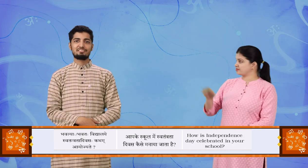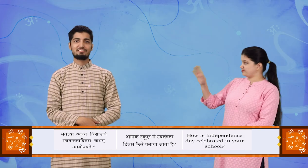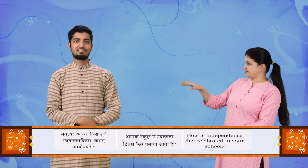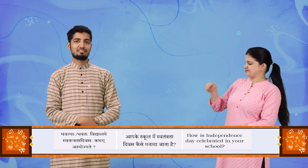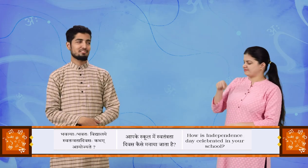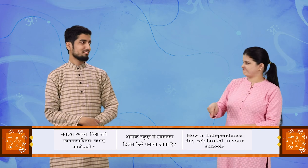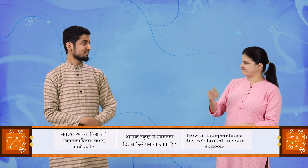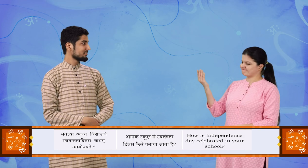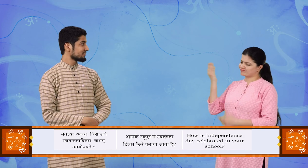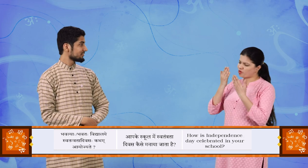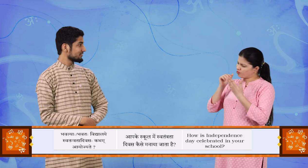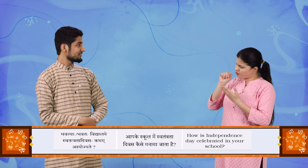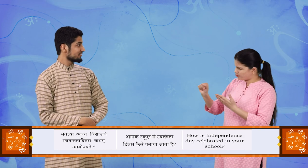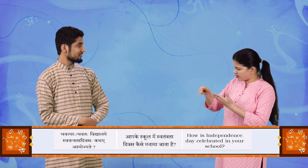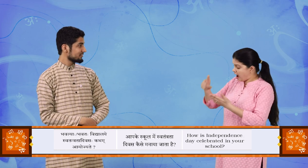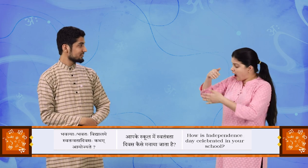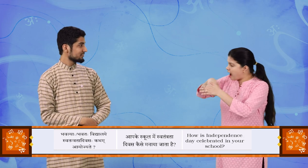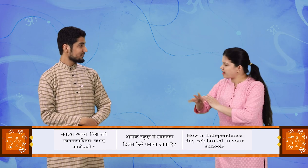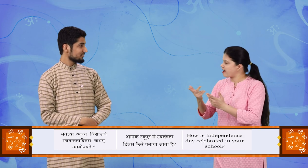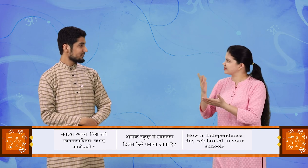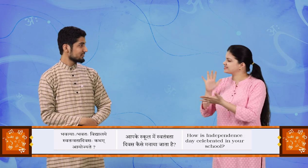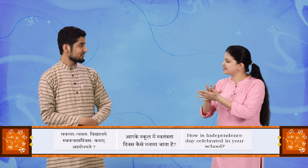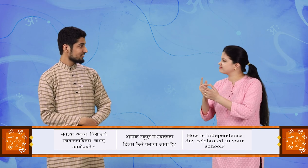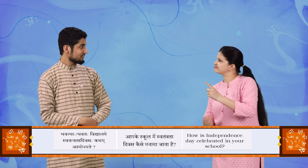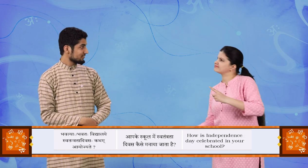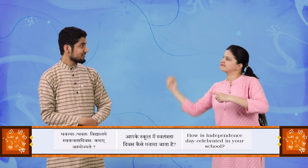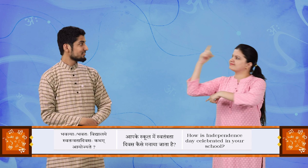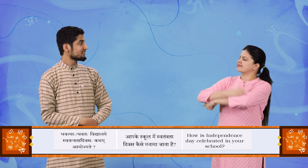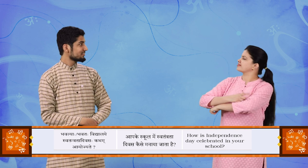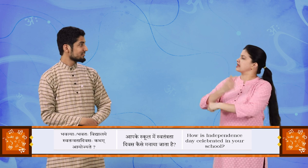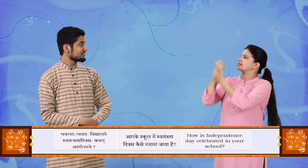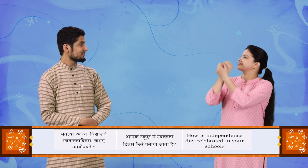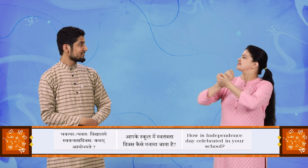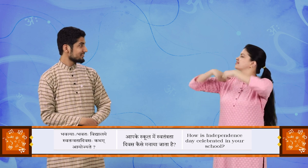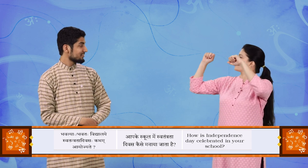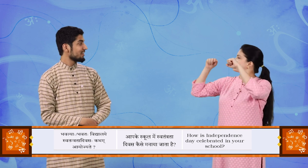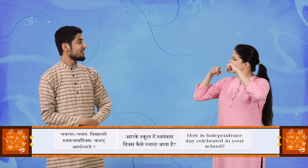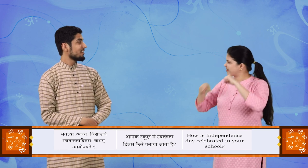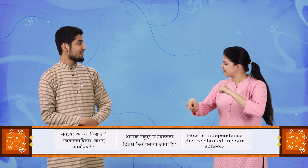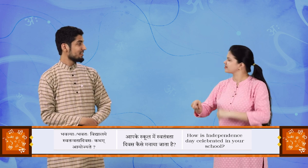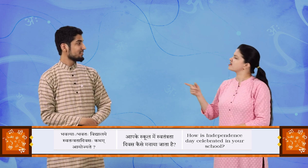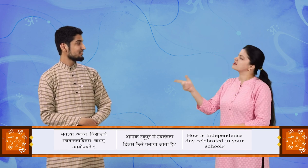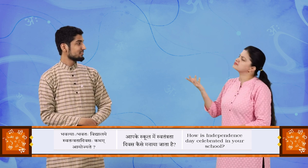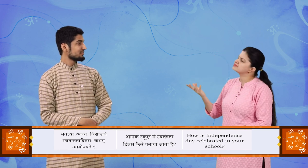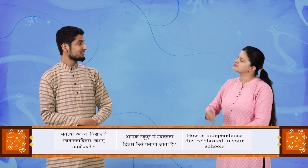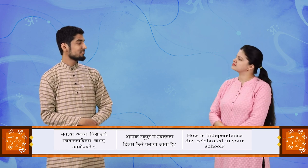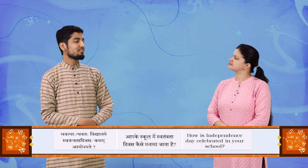को फतेह विद्यालय यह स्वतंत्रता दिवस हक अथवा यदि है कि